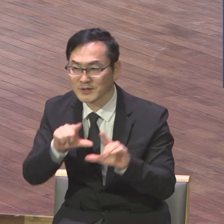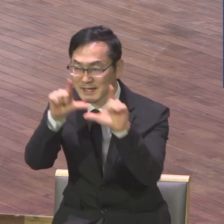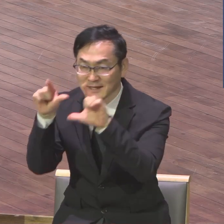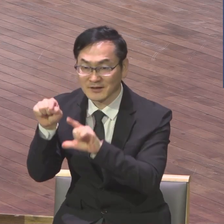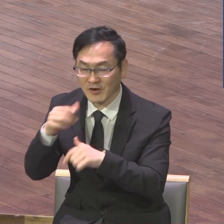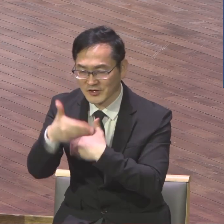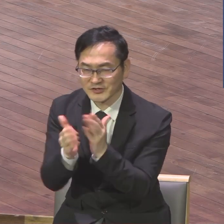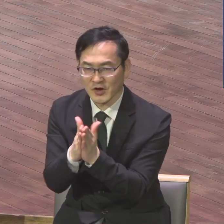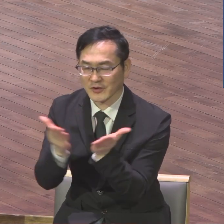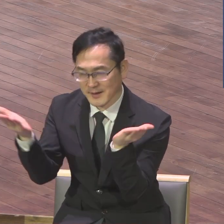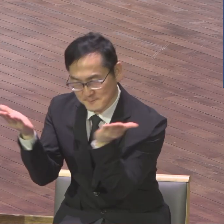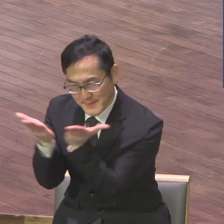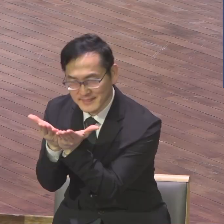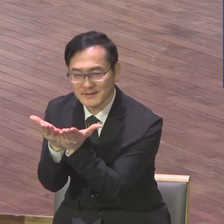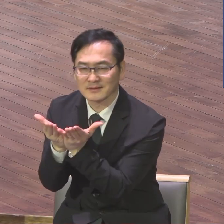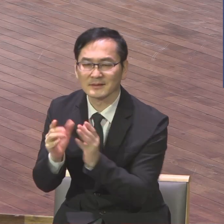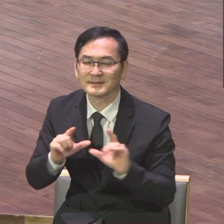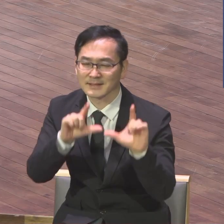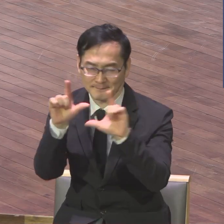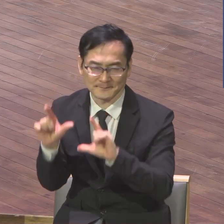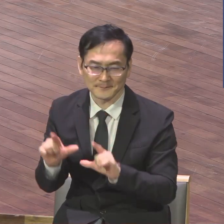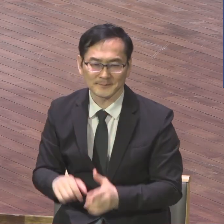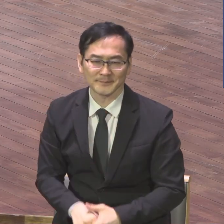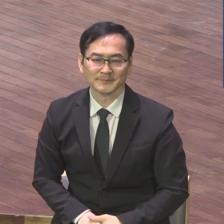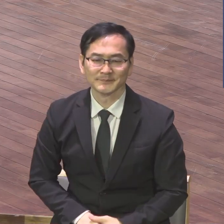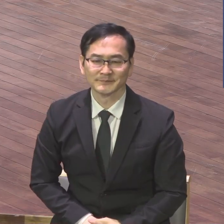성경적 신앙생활이다.